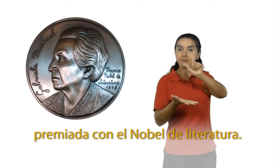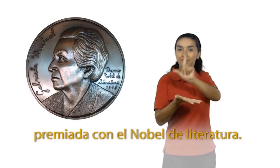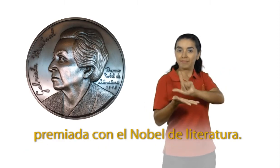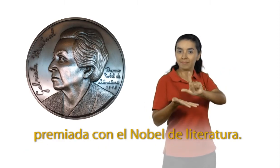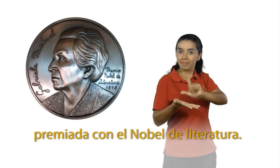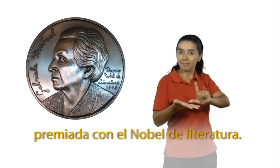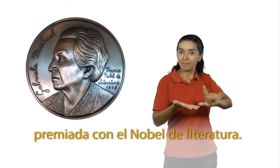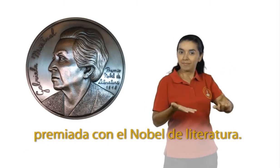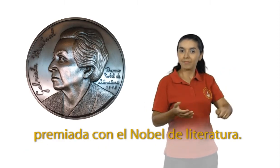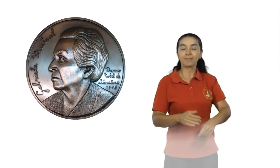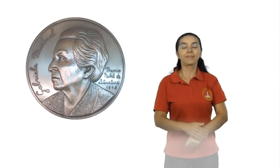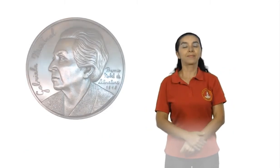Nobel de Literatura.